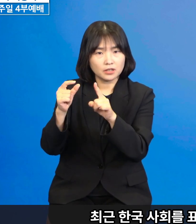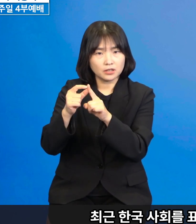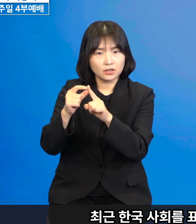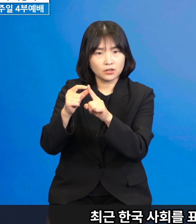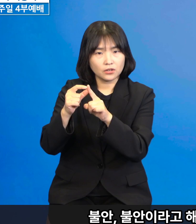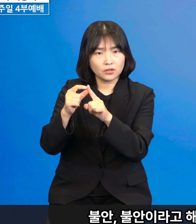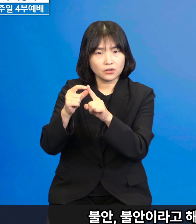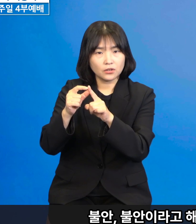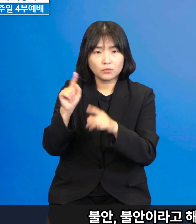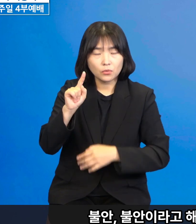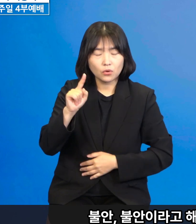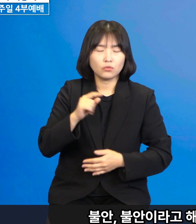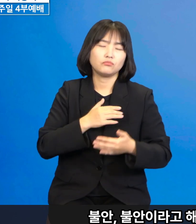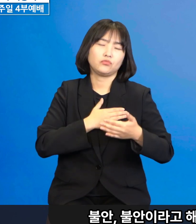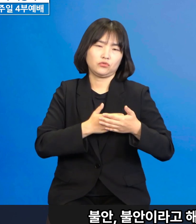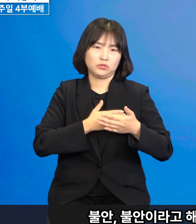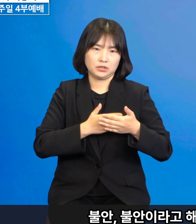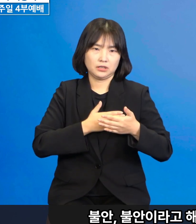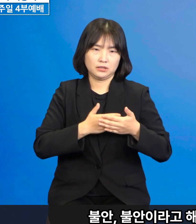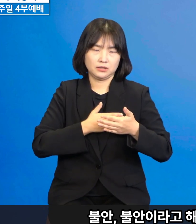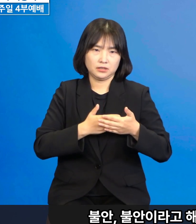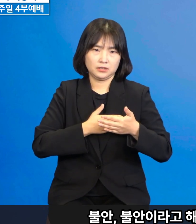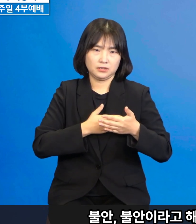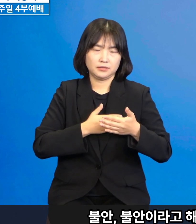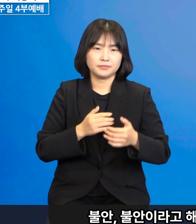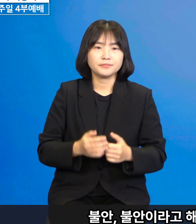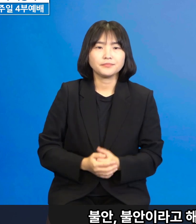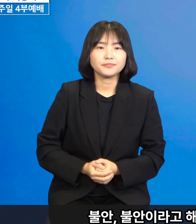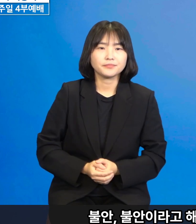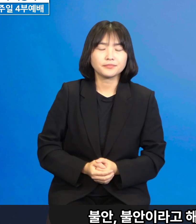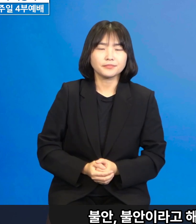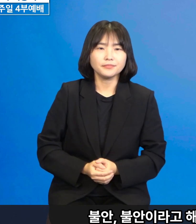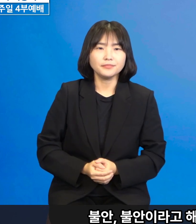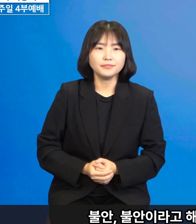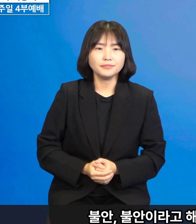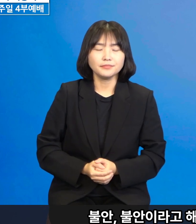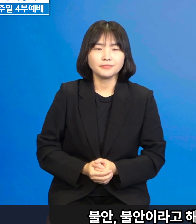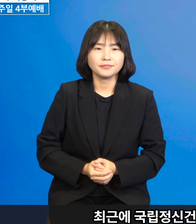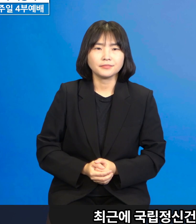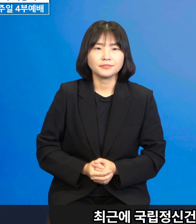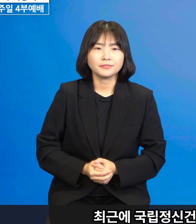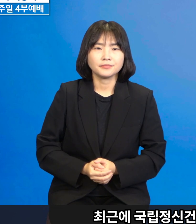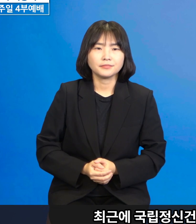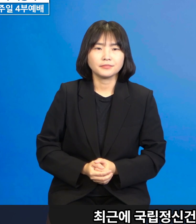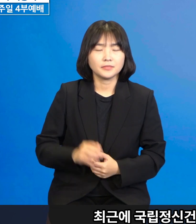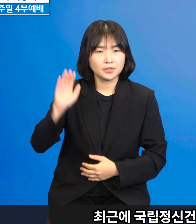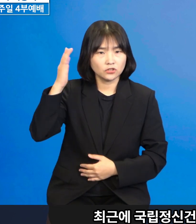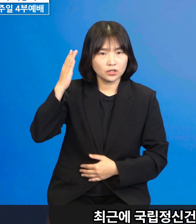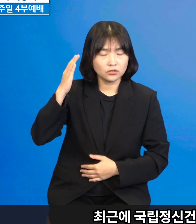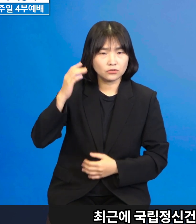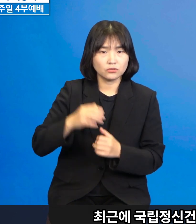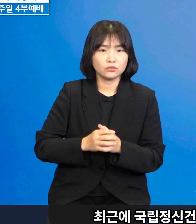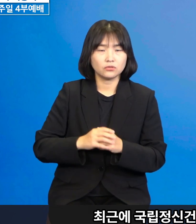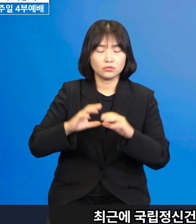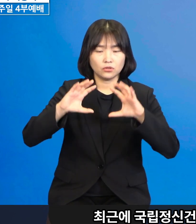단어를 꼽으라면 불안이라고 해도 과언이 아닐 것입니다. 최근에